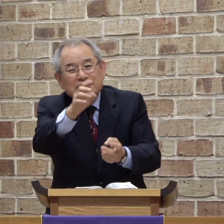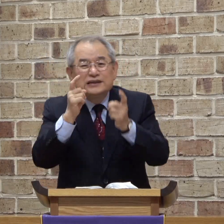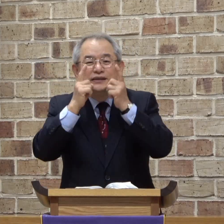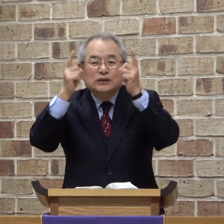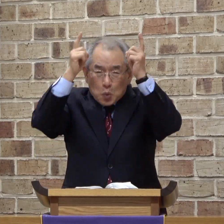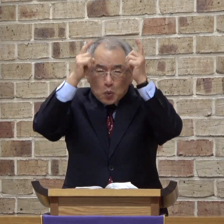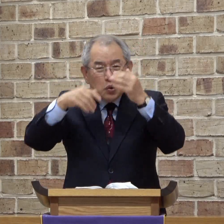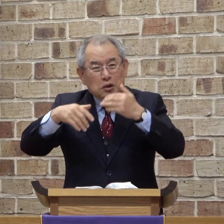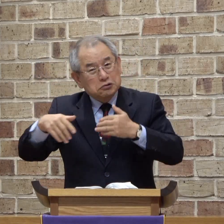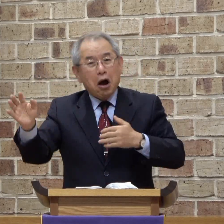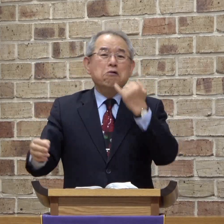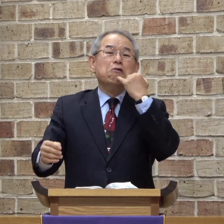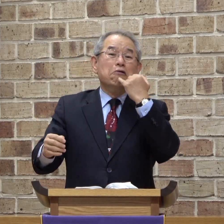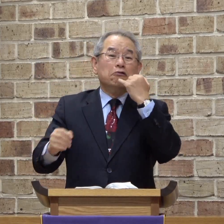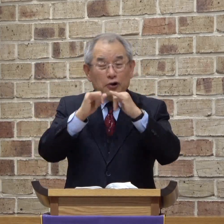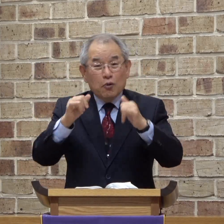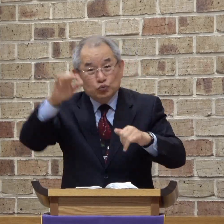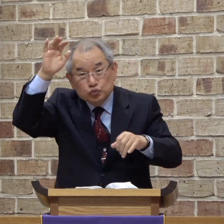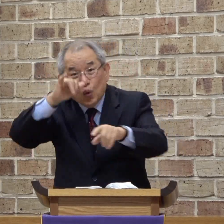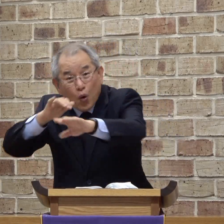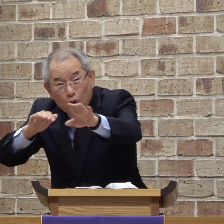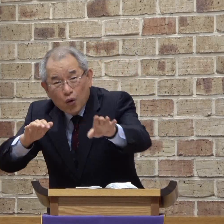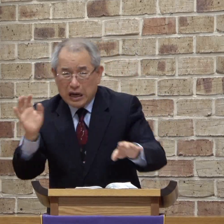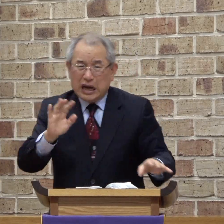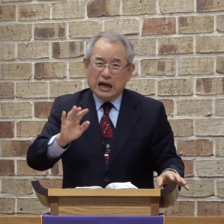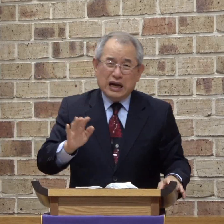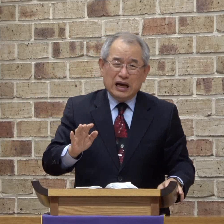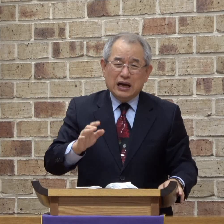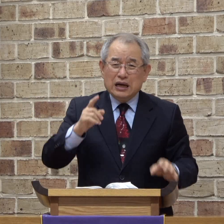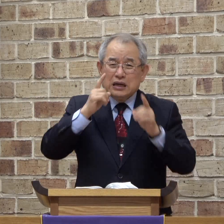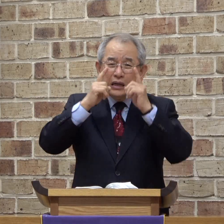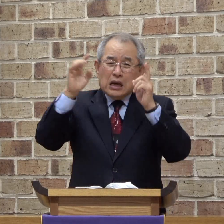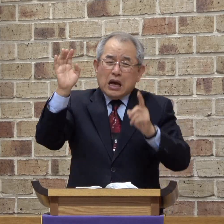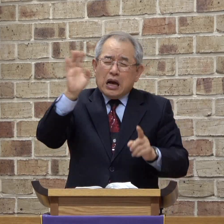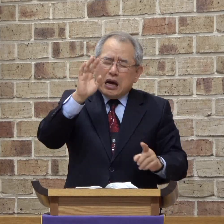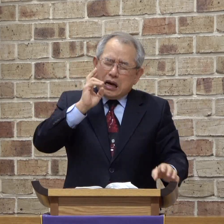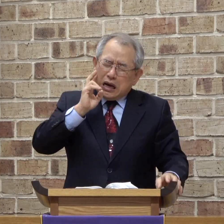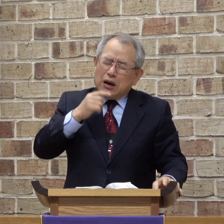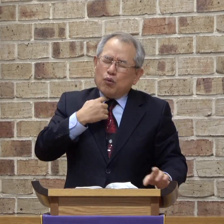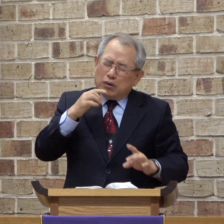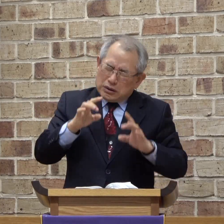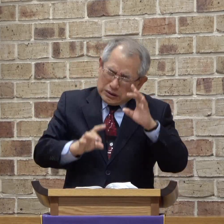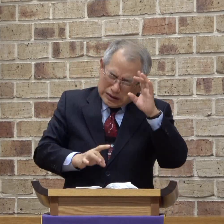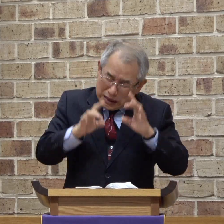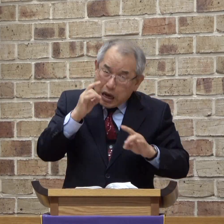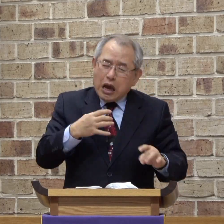예수님을 믿어야 참 구원을 받고 참 기쁨과 은혜의 축복을 누리게 됩니다.